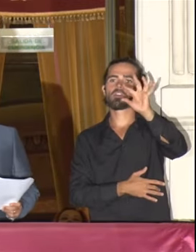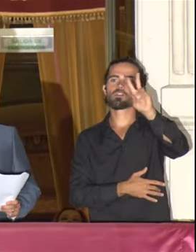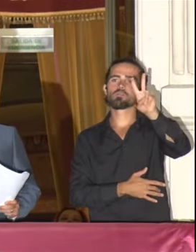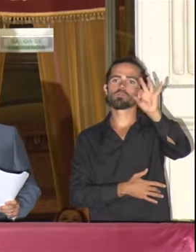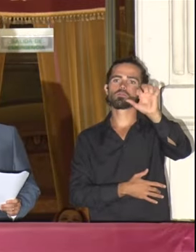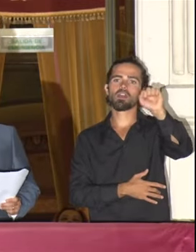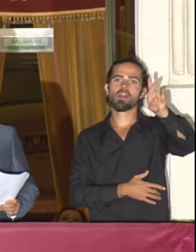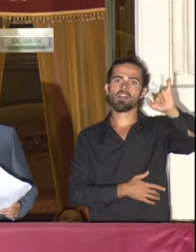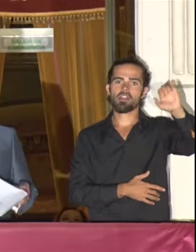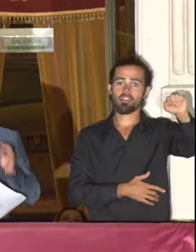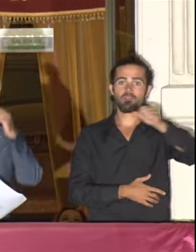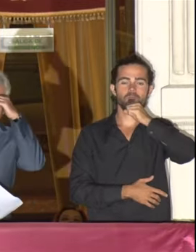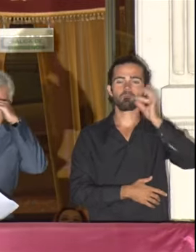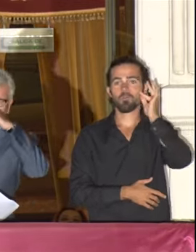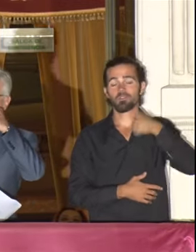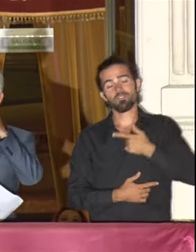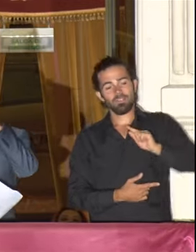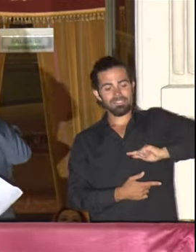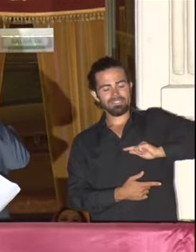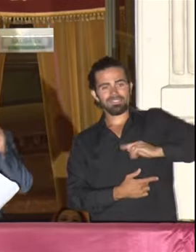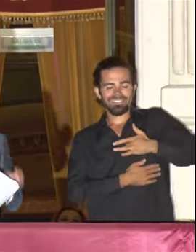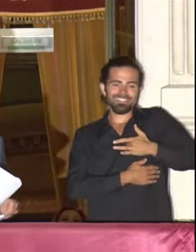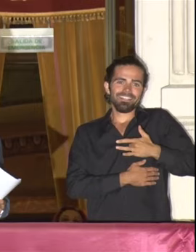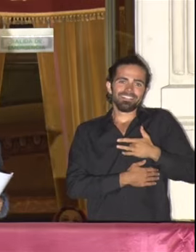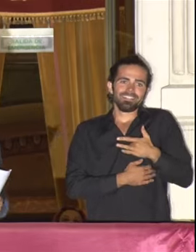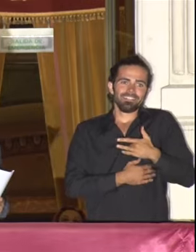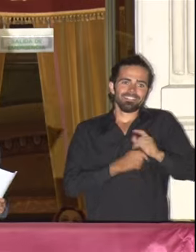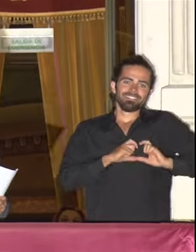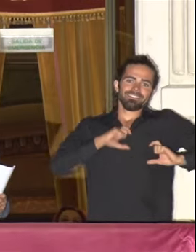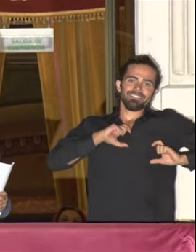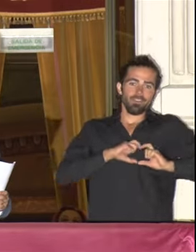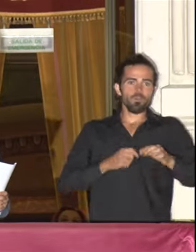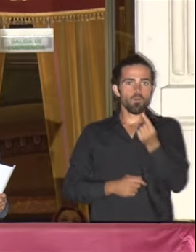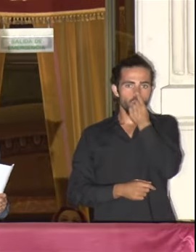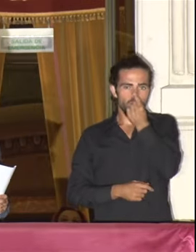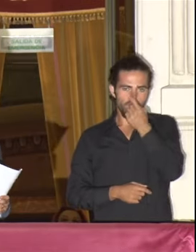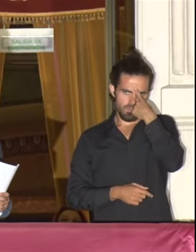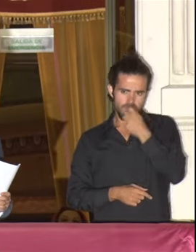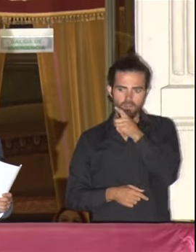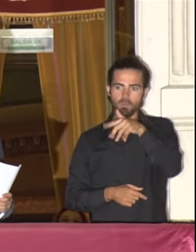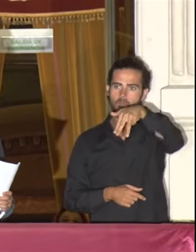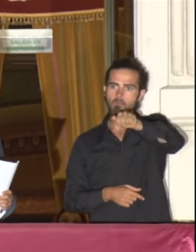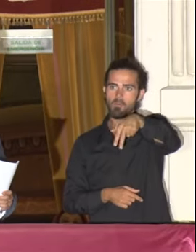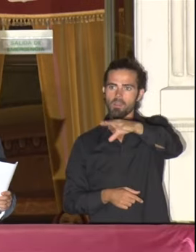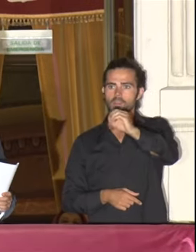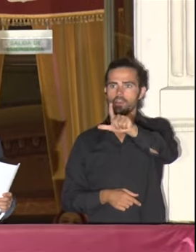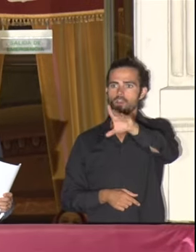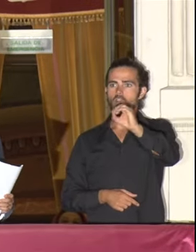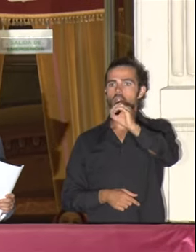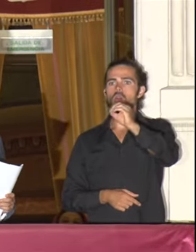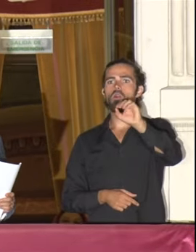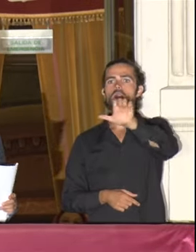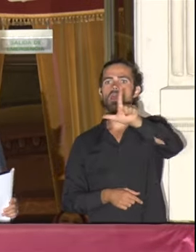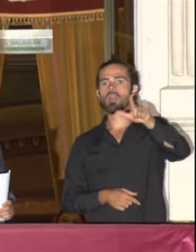Bueno, como me estoy poniendo ya un poco sentimental, me parece ver a Manolo, el cuchillero, que ya se está moviendo la gorra, estamos compinchados porque